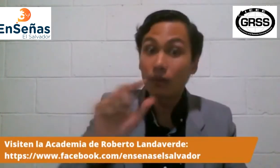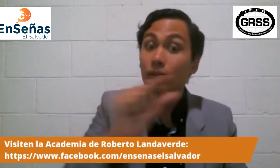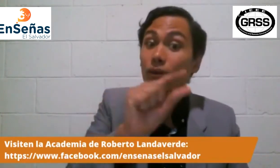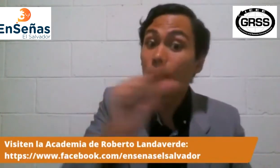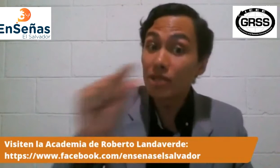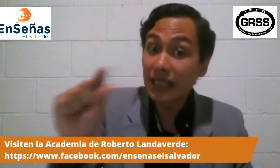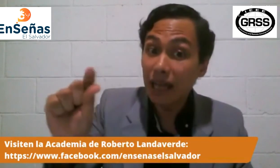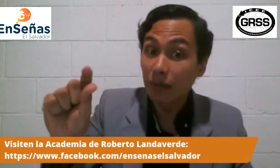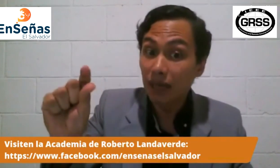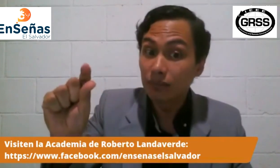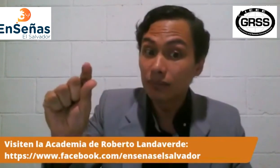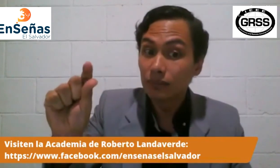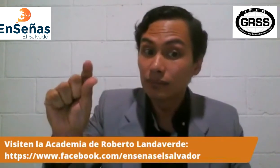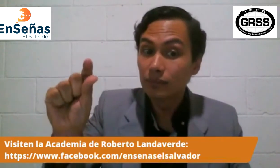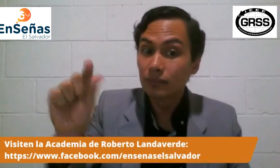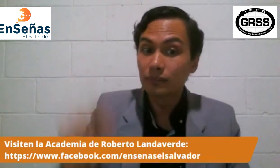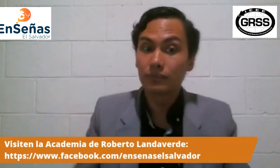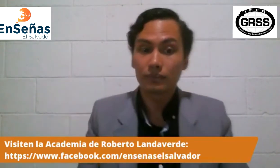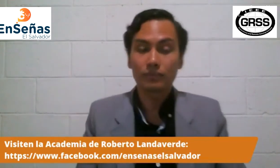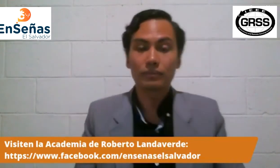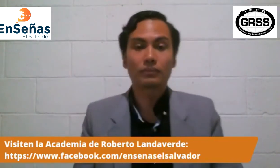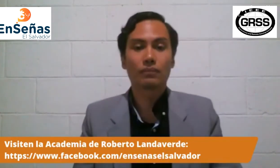¿O cómo se llama?